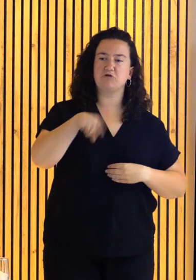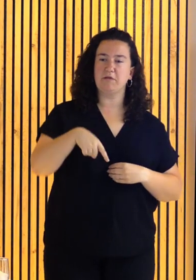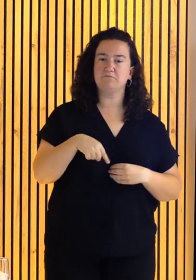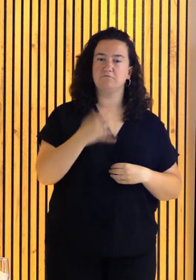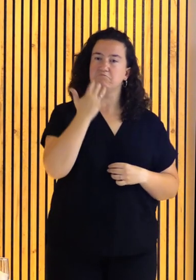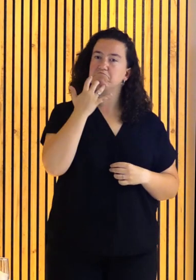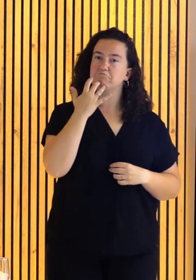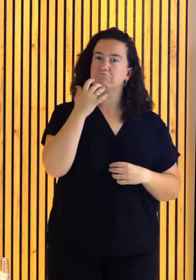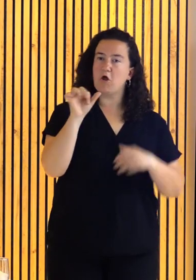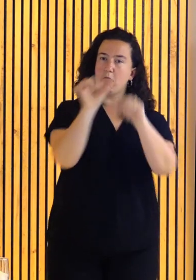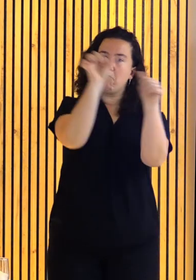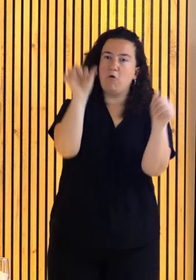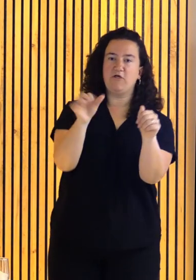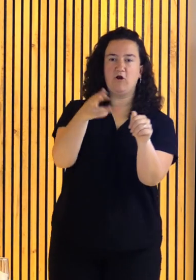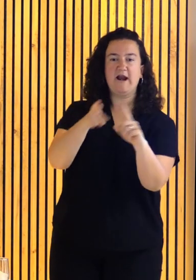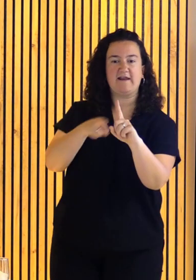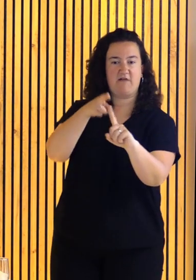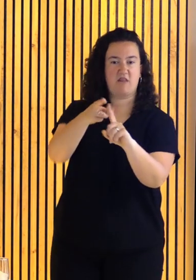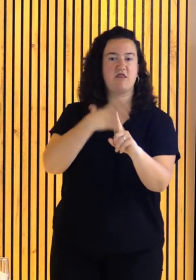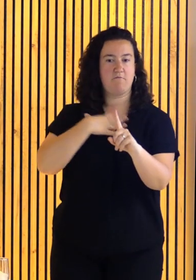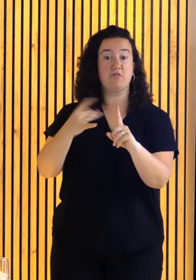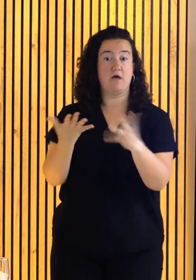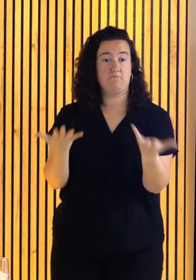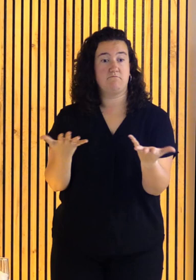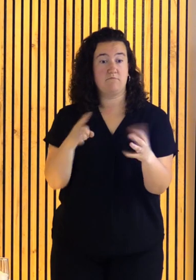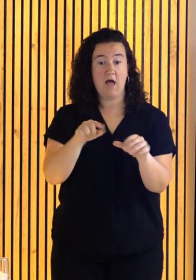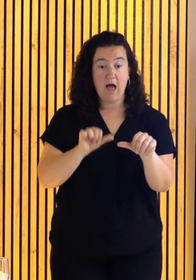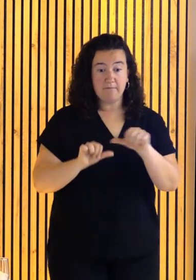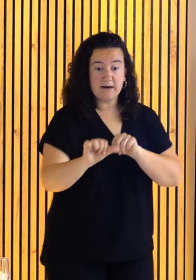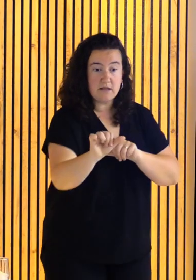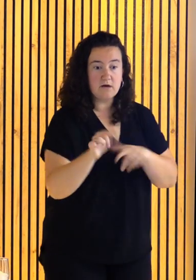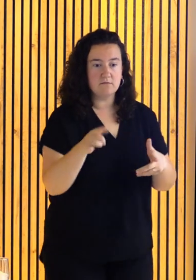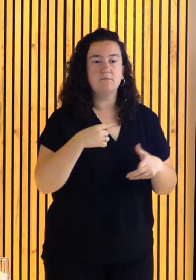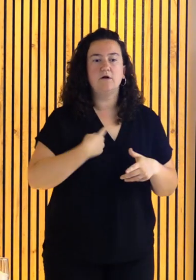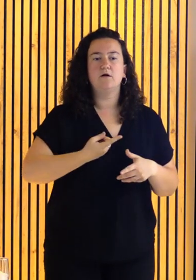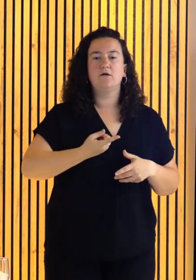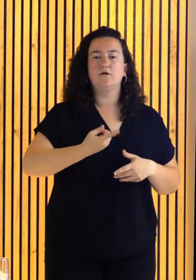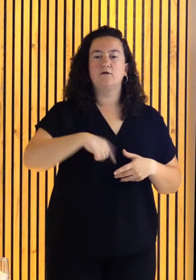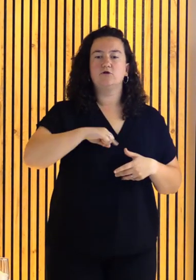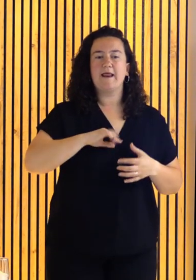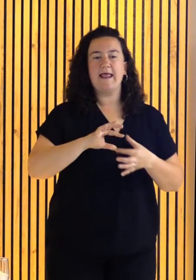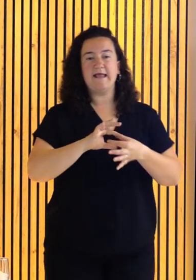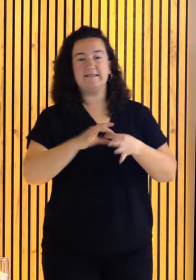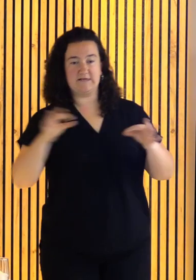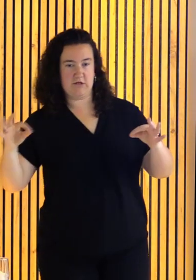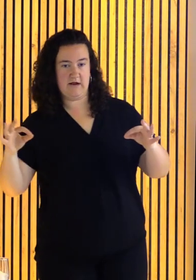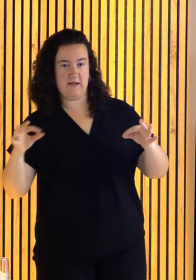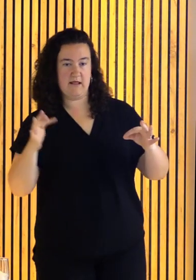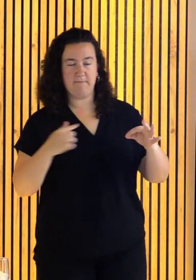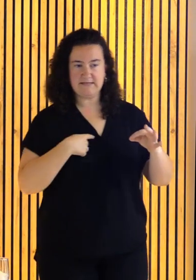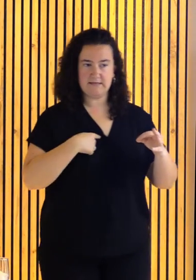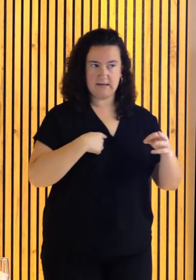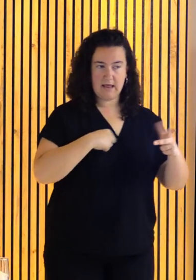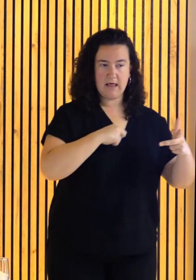eredugarri izango zala urrengo urteetan, eta horretik ekin genion interseksionalitatea edo euskaldutasuna interseksionalitatean